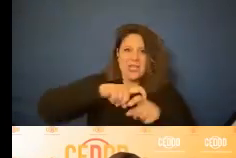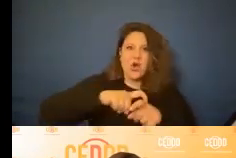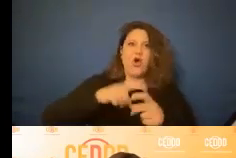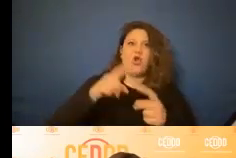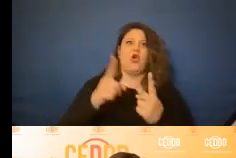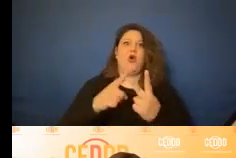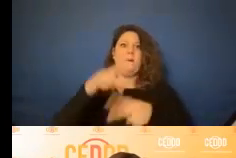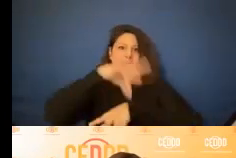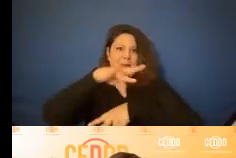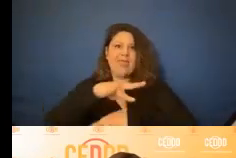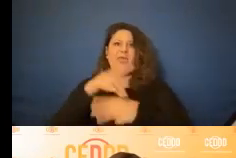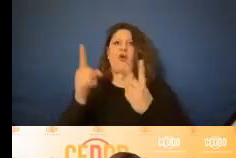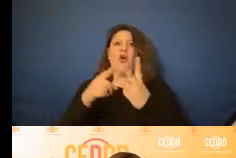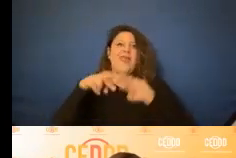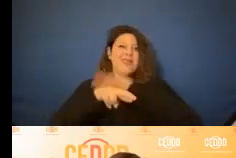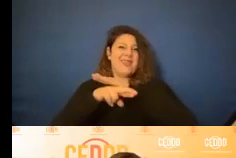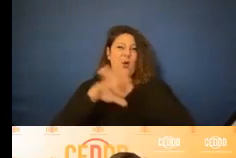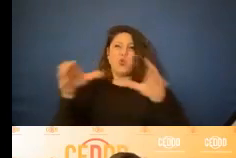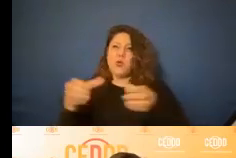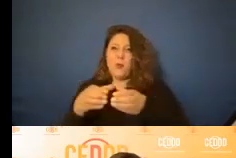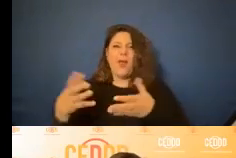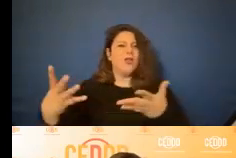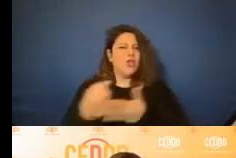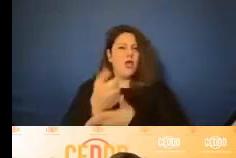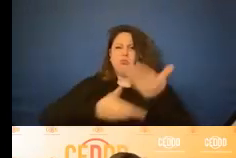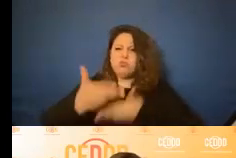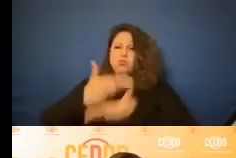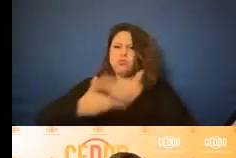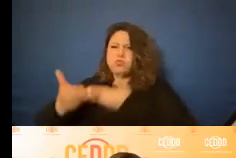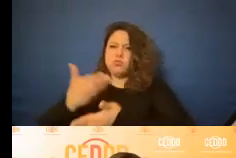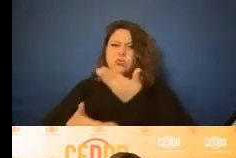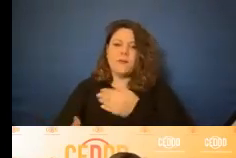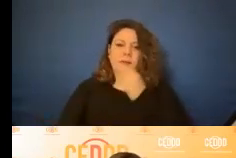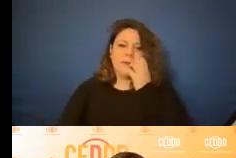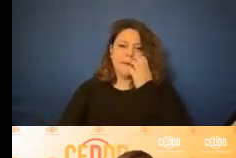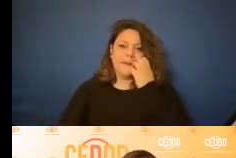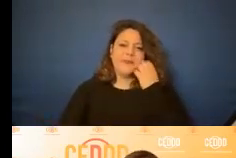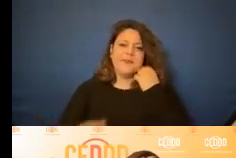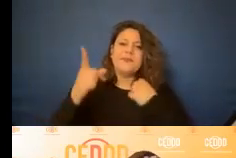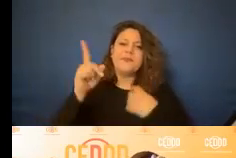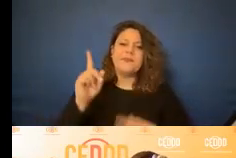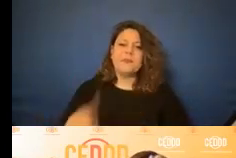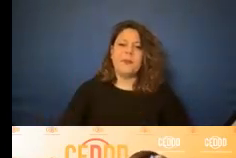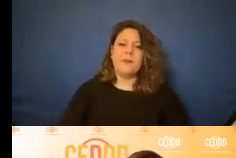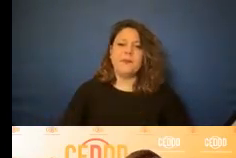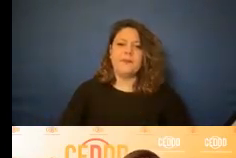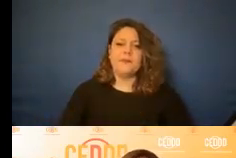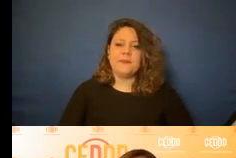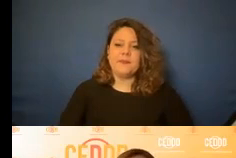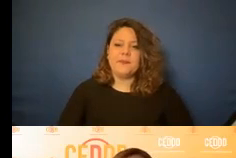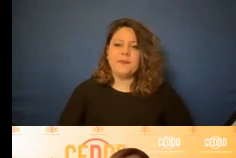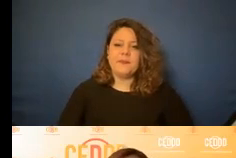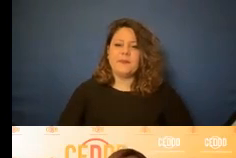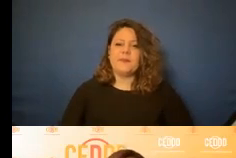comunidad, todos tenemos que estar influyendo. Y luego, por supuesto, el monitoreo de cómo están funcionando las intervenciones y el